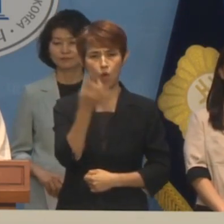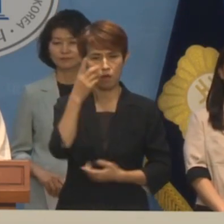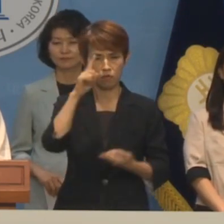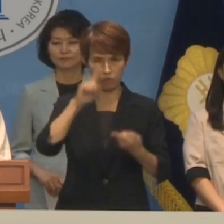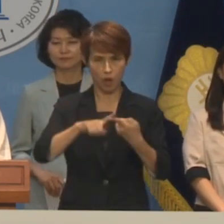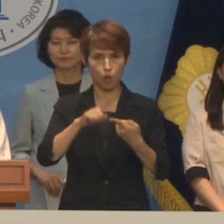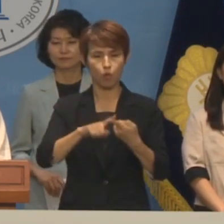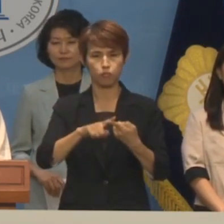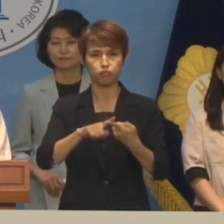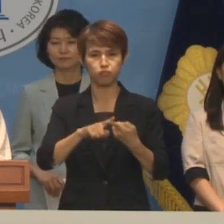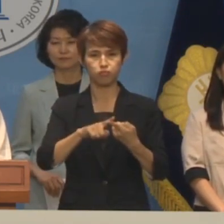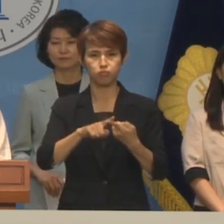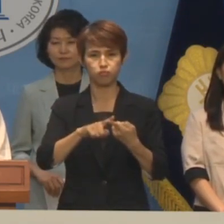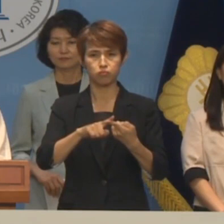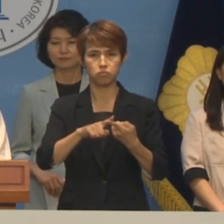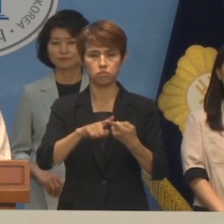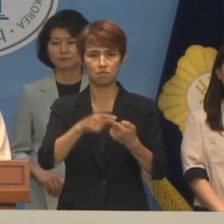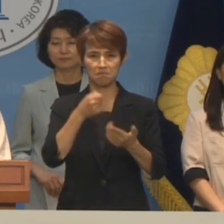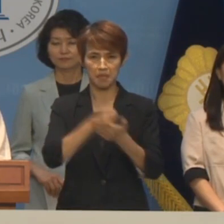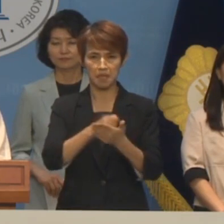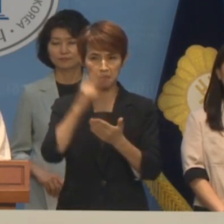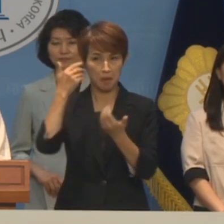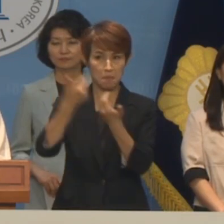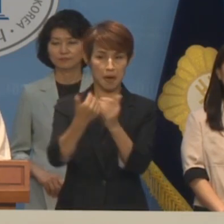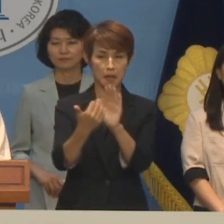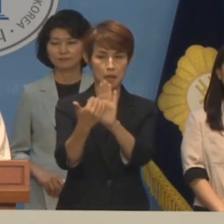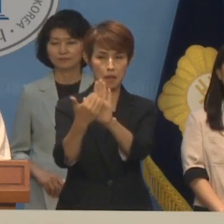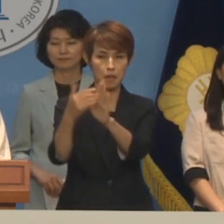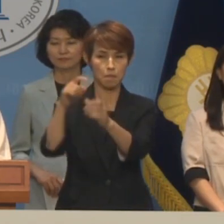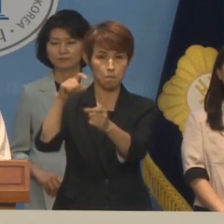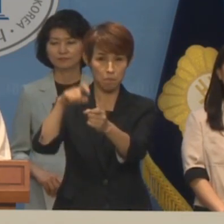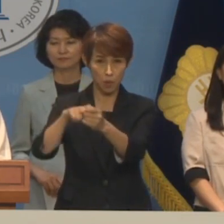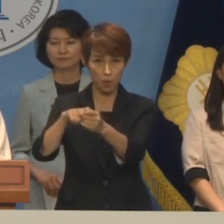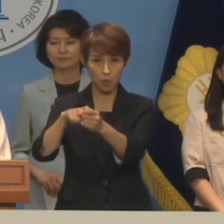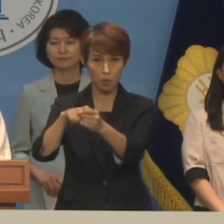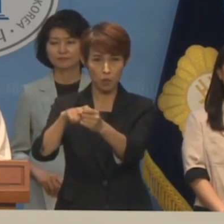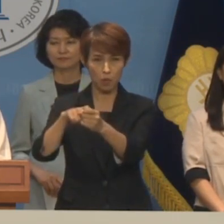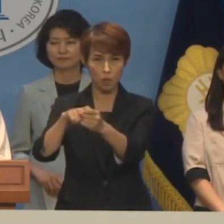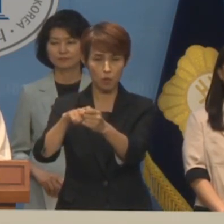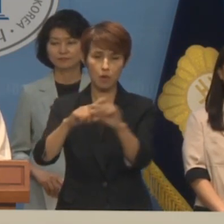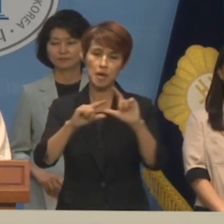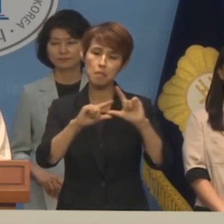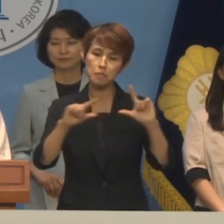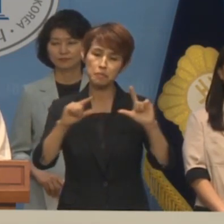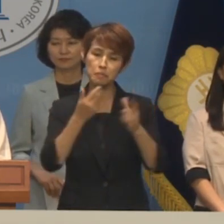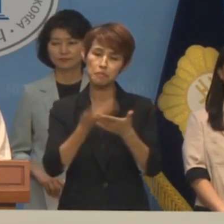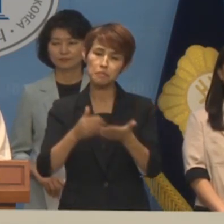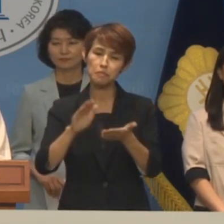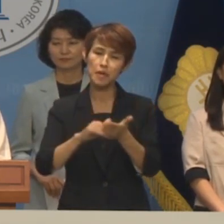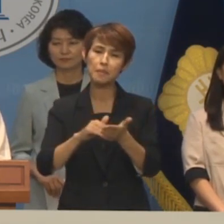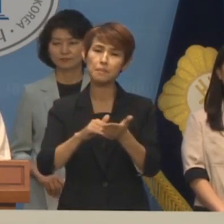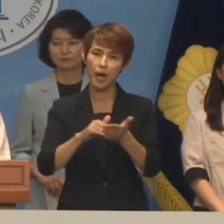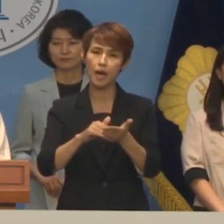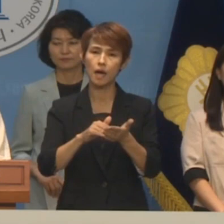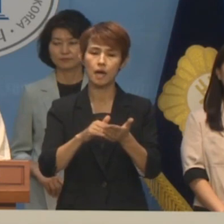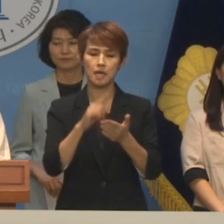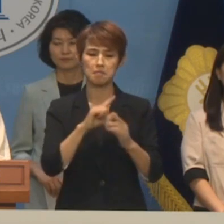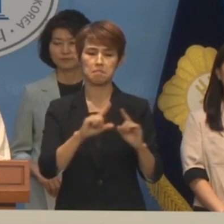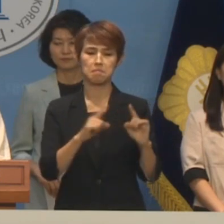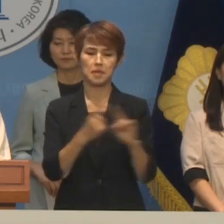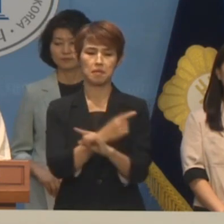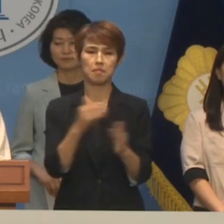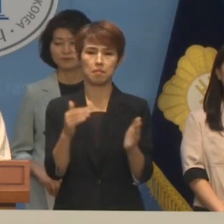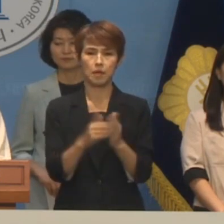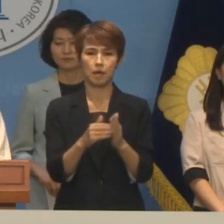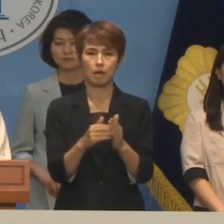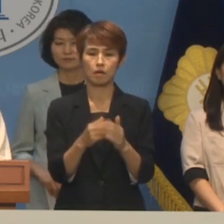그대로 단지 반발을 무마하기 위한 목적에서 일부 개정이라는 이름으로 바뀌어